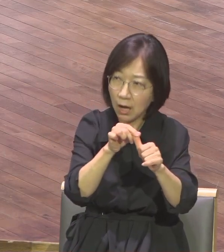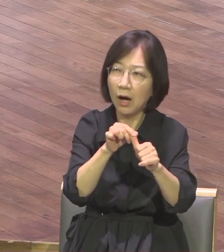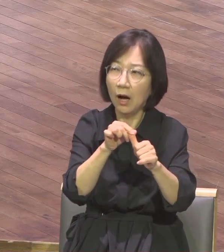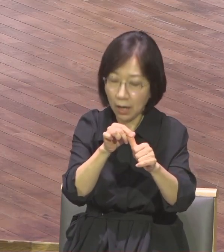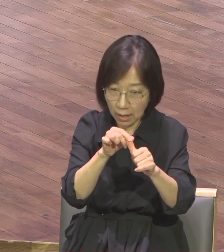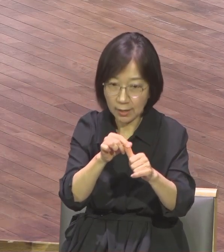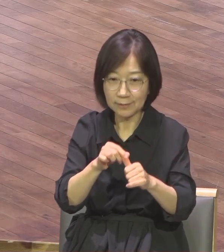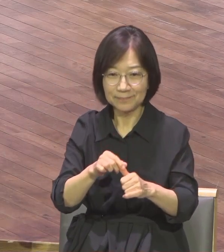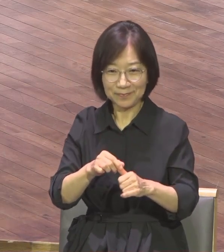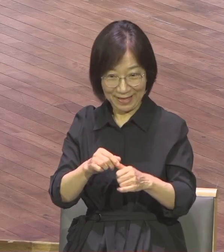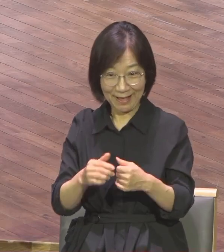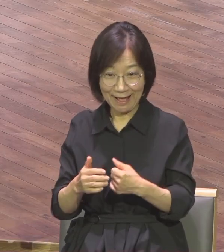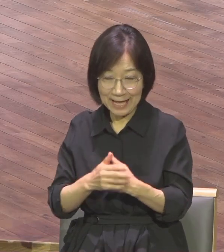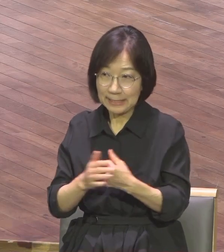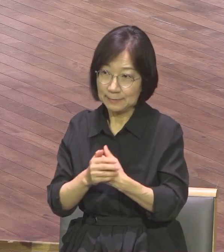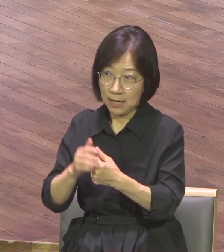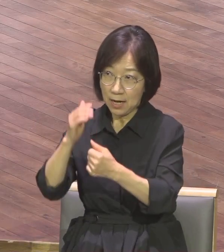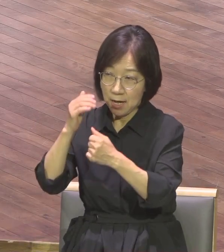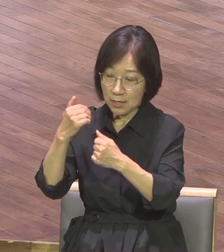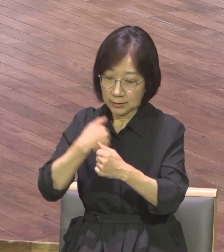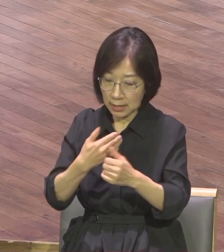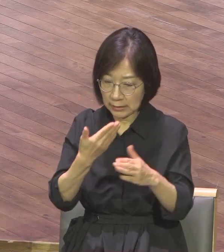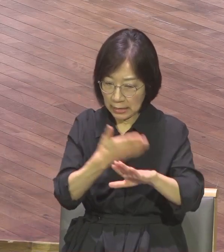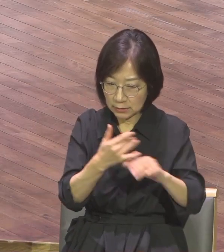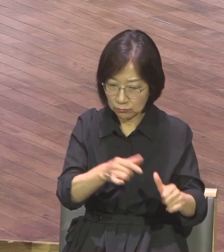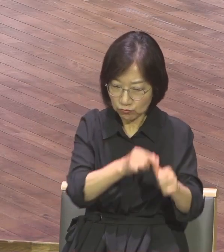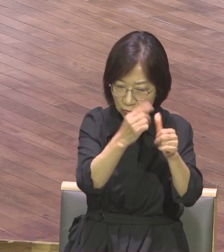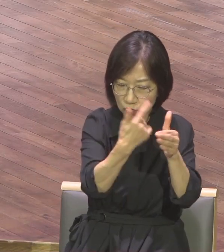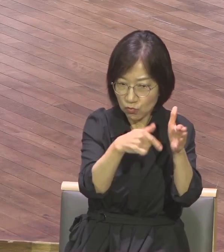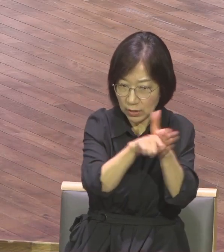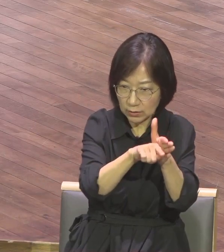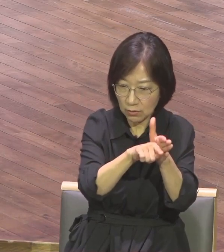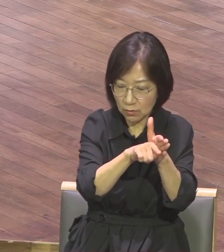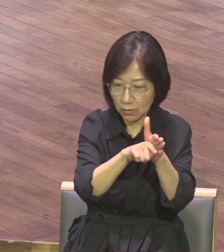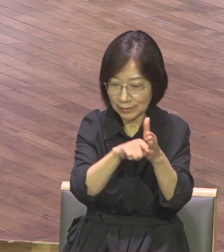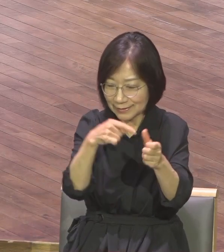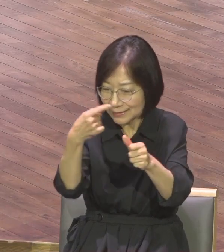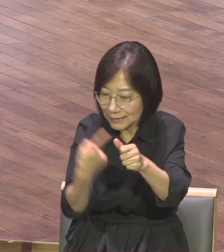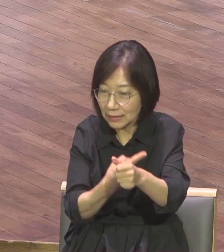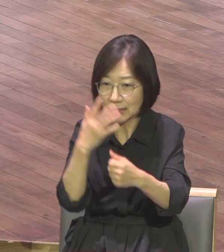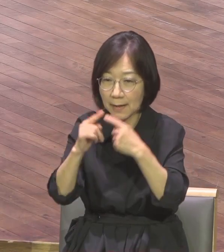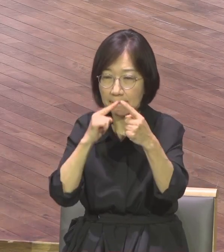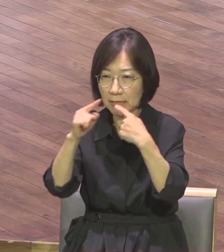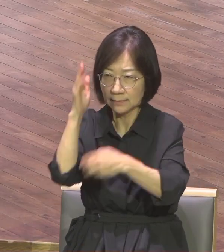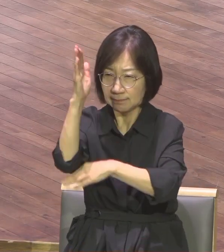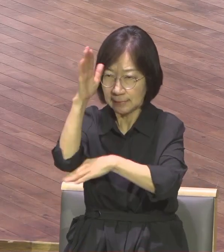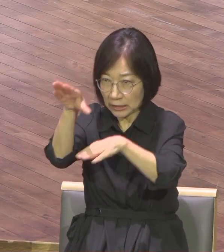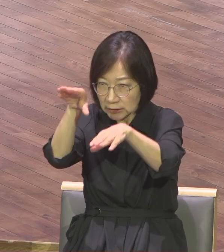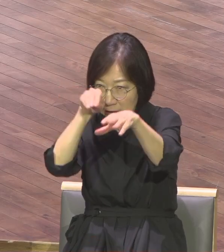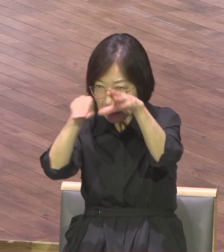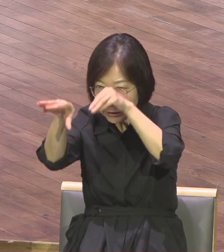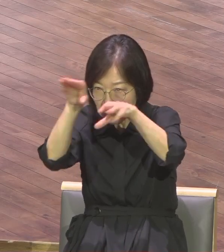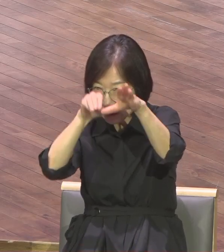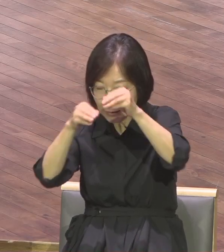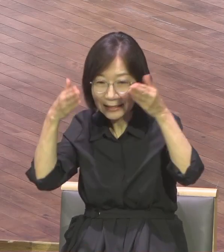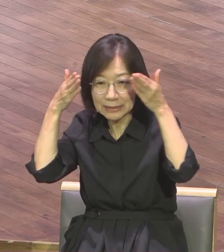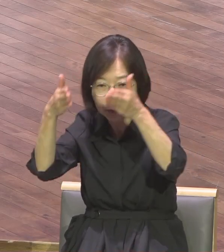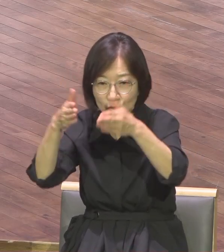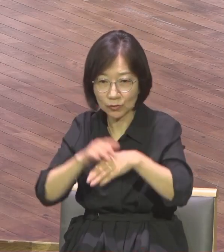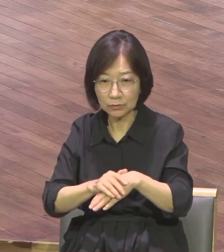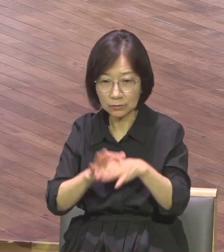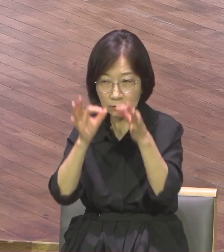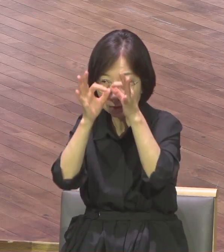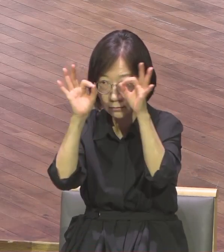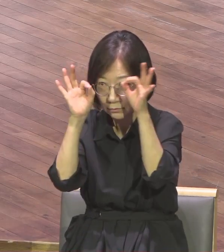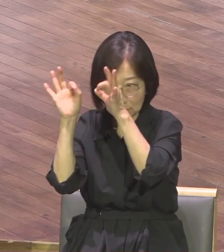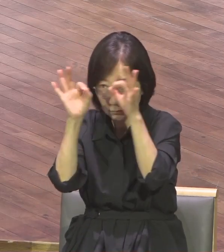때 다릅니다. 현장에 있는 사람은, 복음 증거하는 사람은 집중합니다. 집중. 말씀을 들을 때 말씀